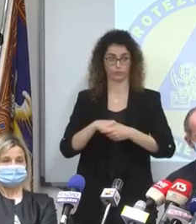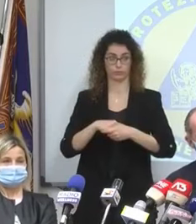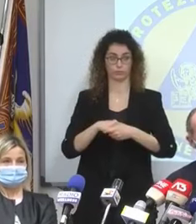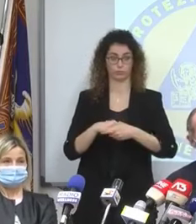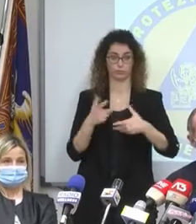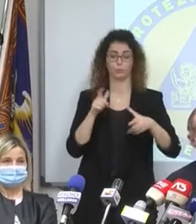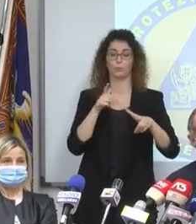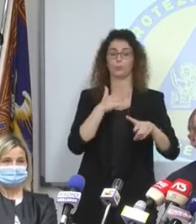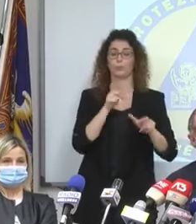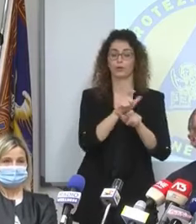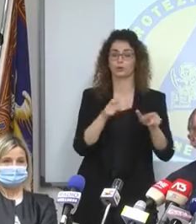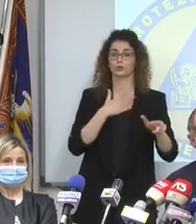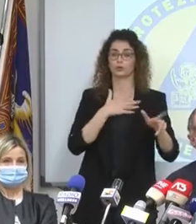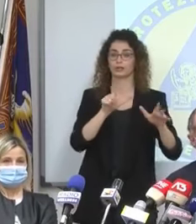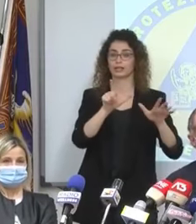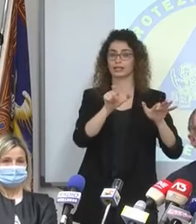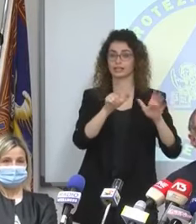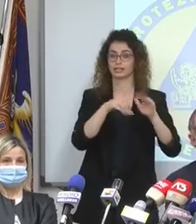over 70